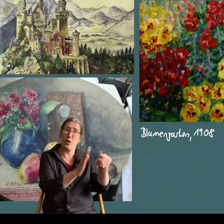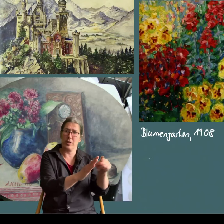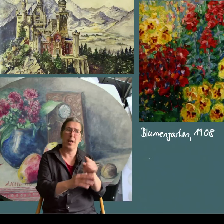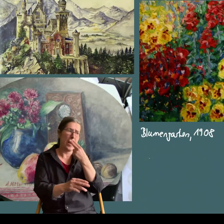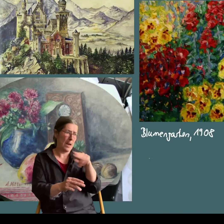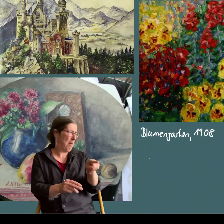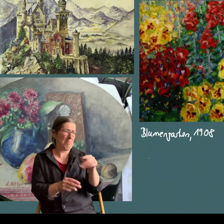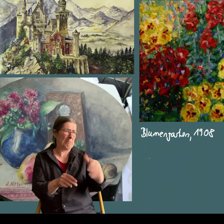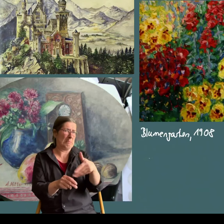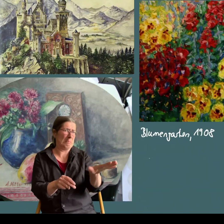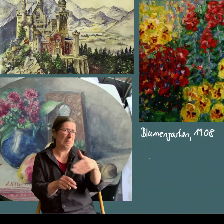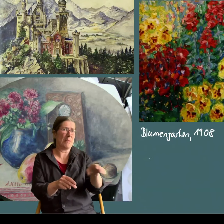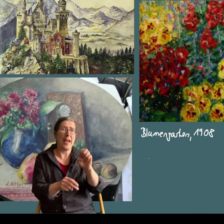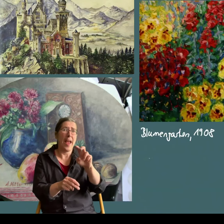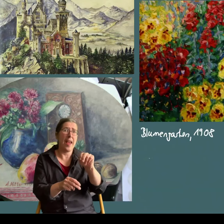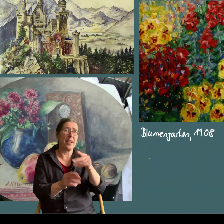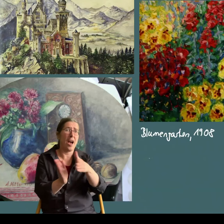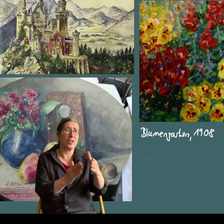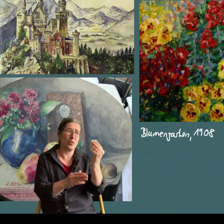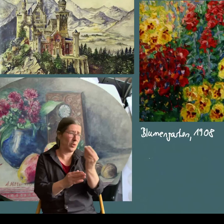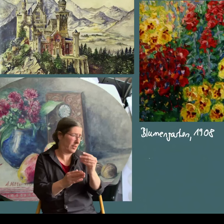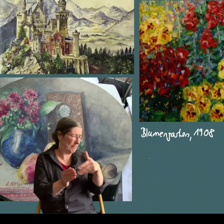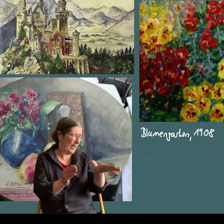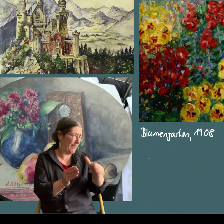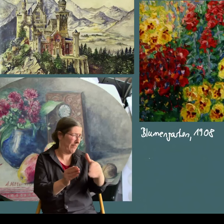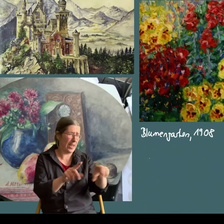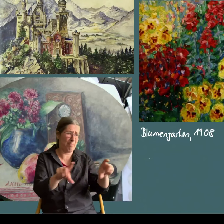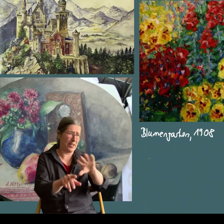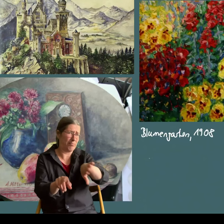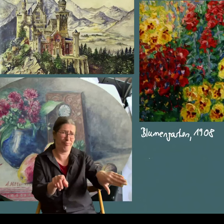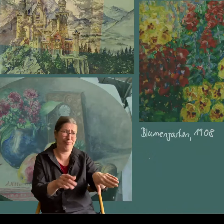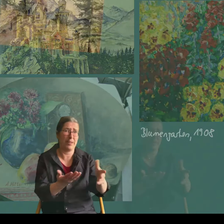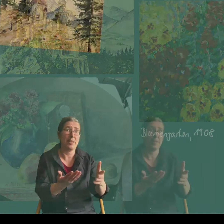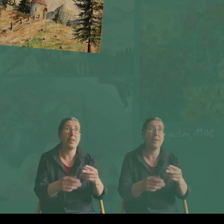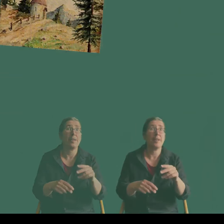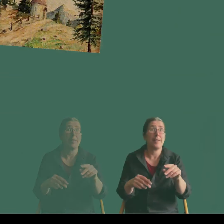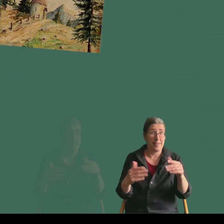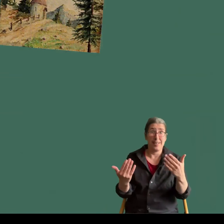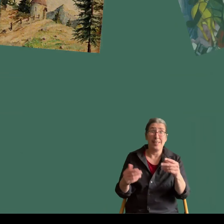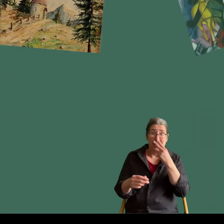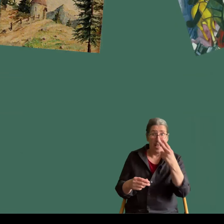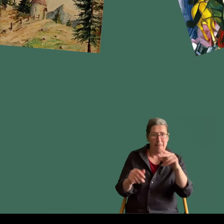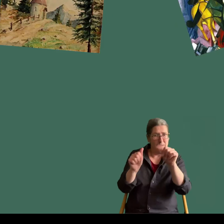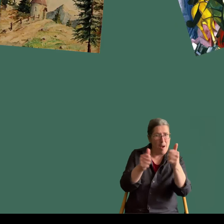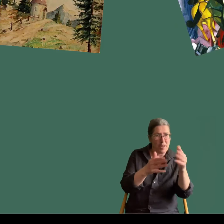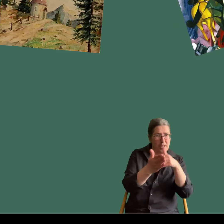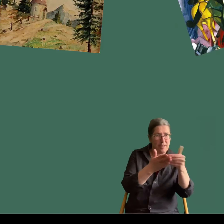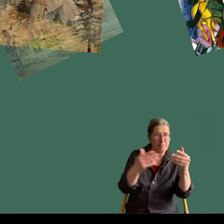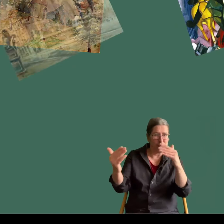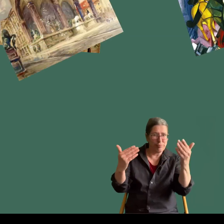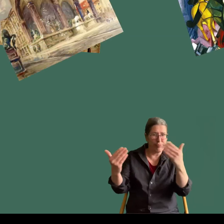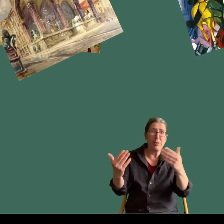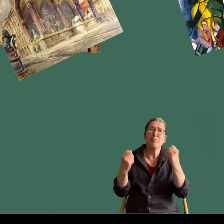Nolde wurden von Hitler als entartete Kunst bezeichnet und verbannt. Also ihr seht anhand der Farbgebung und